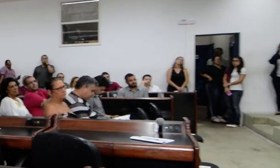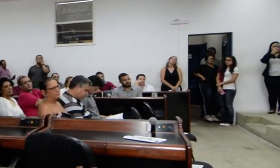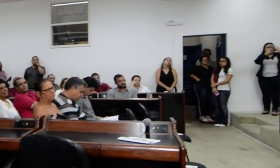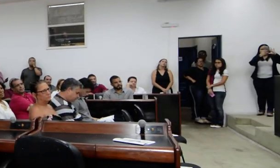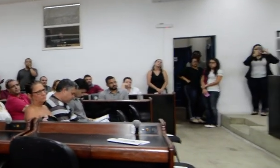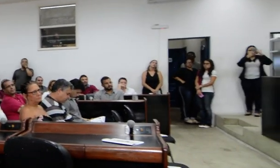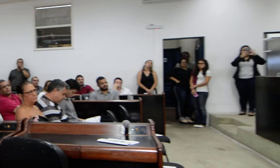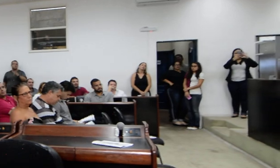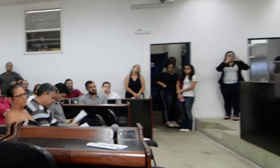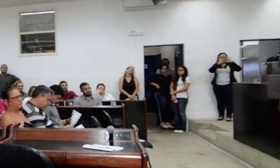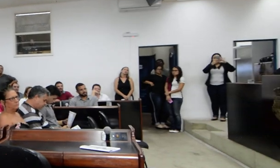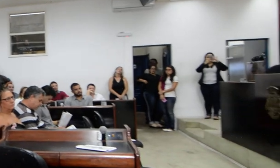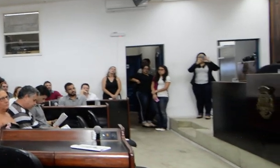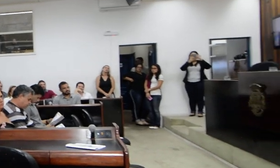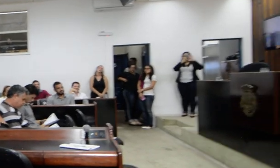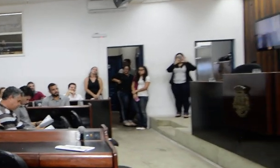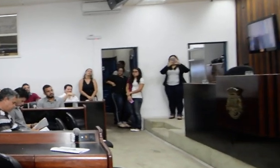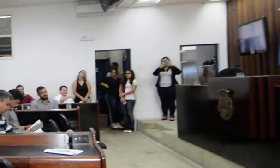mim.